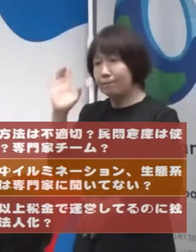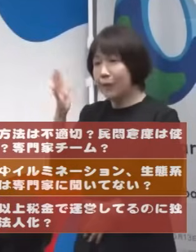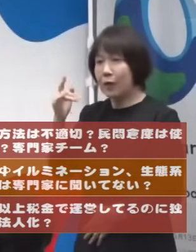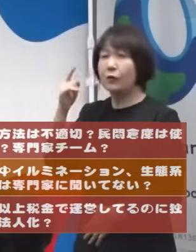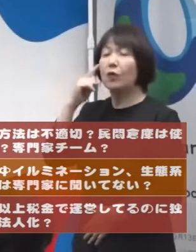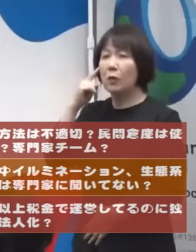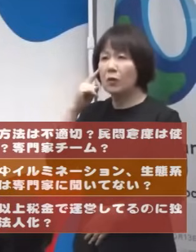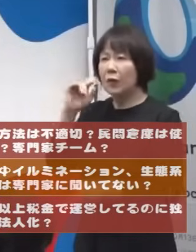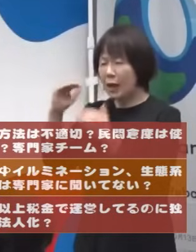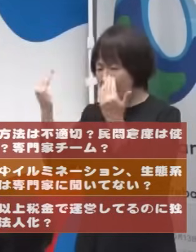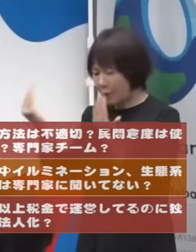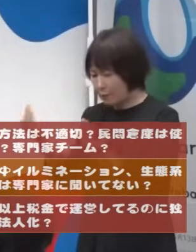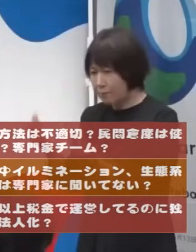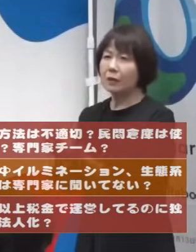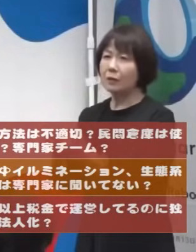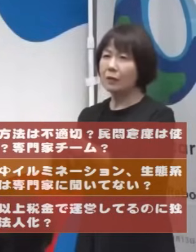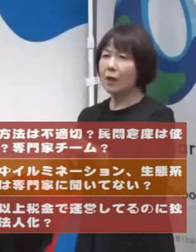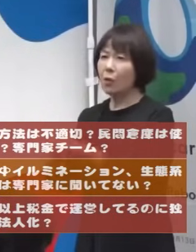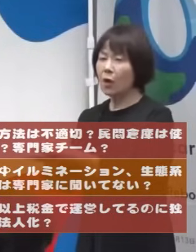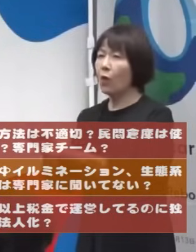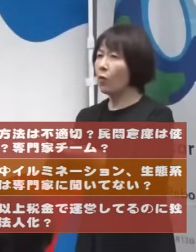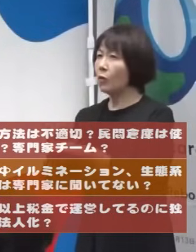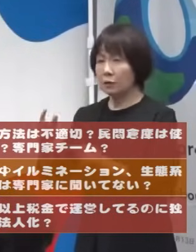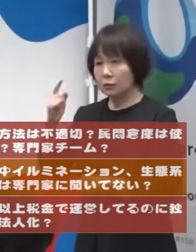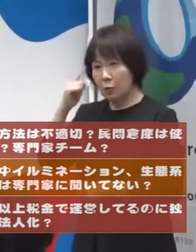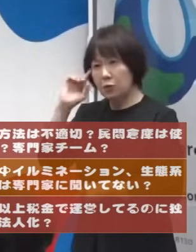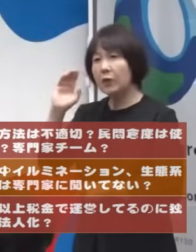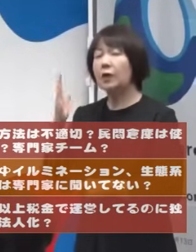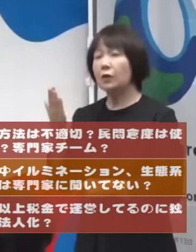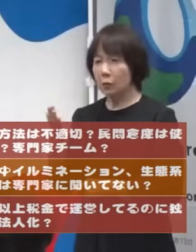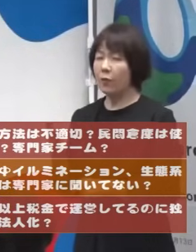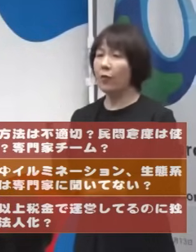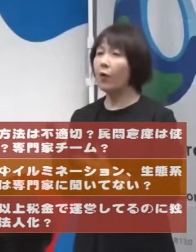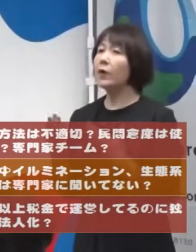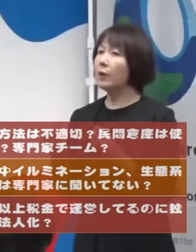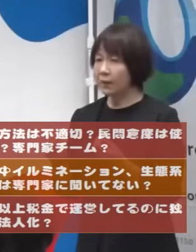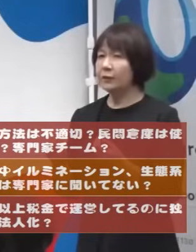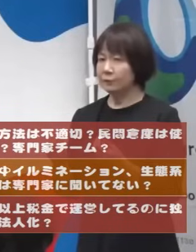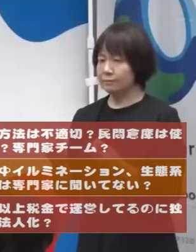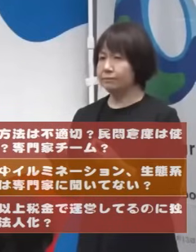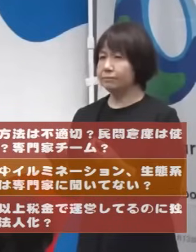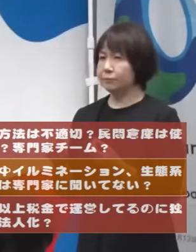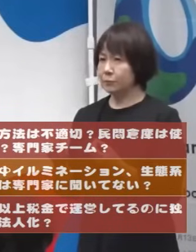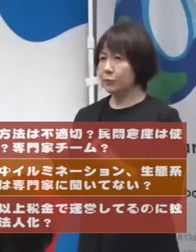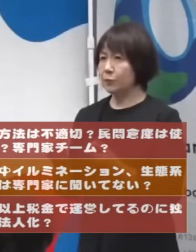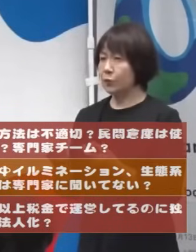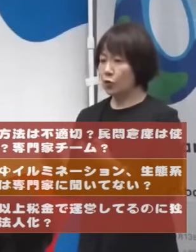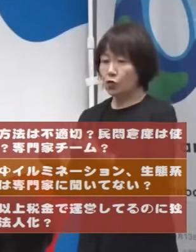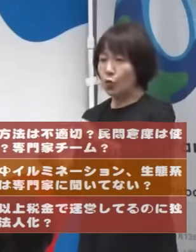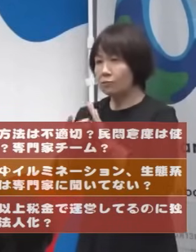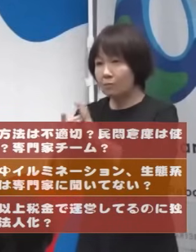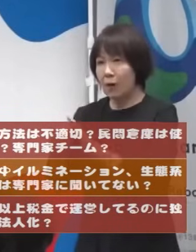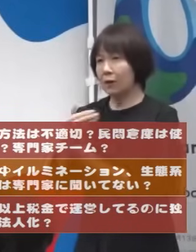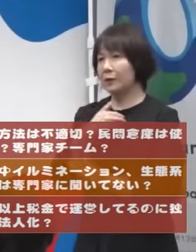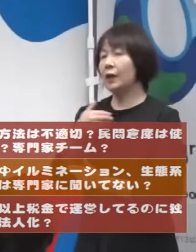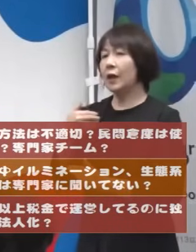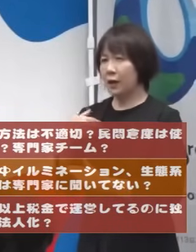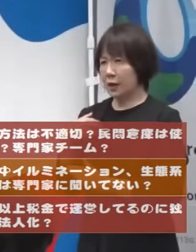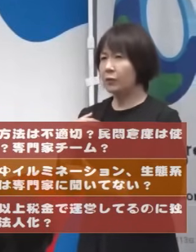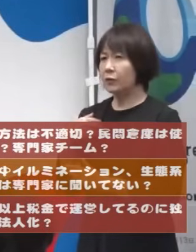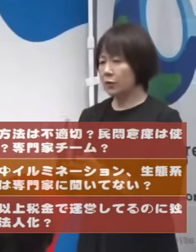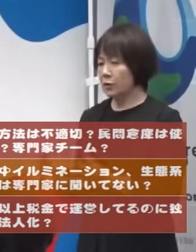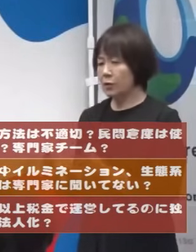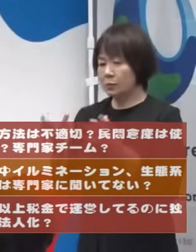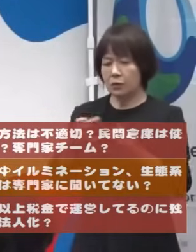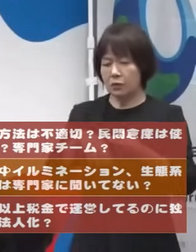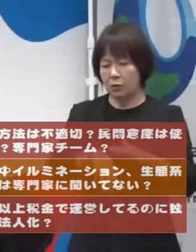から、完璧な保管方法とはならないかもしれませんけれども、やはりきちんと盗難の恐れを防げるような隔離された